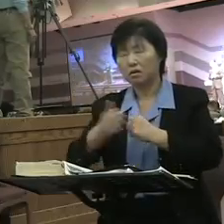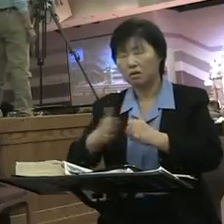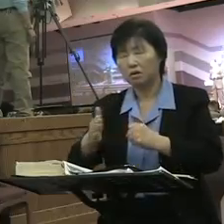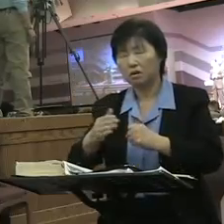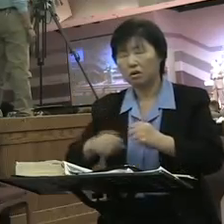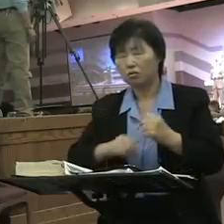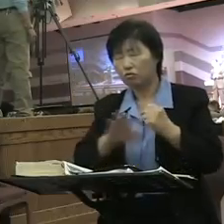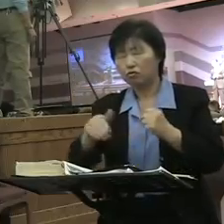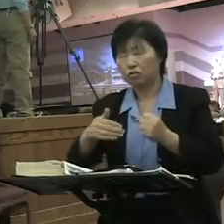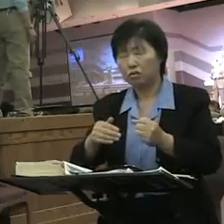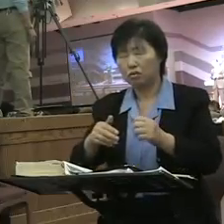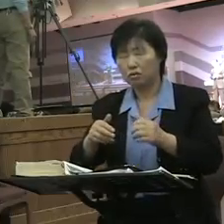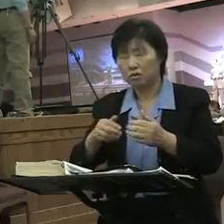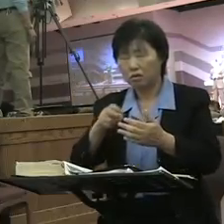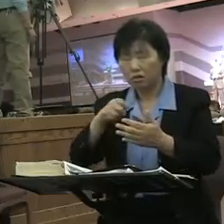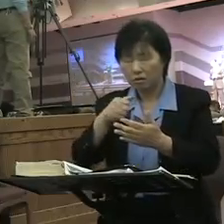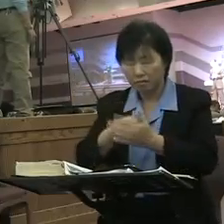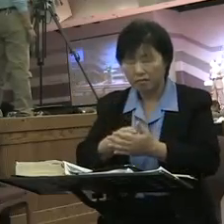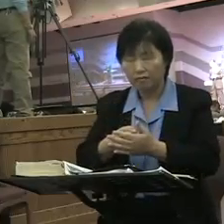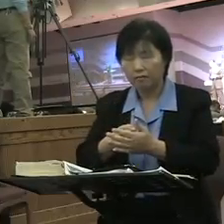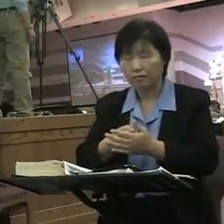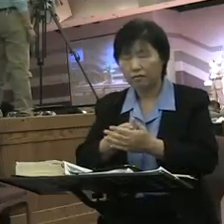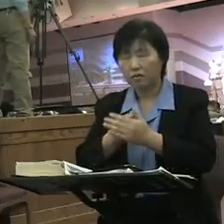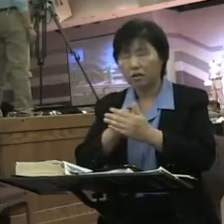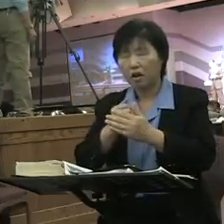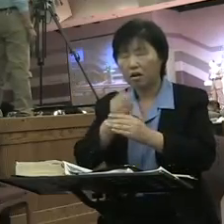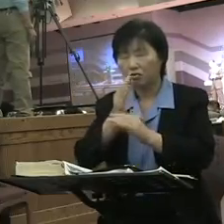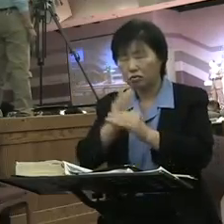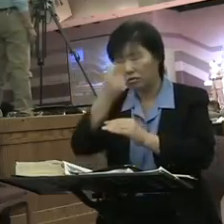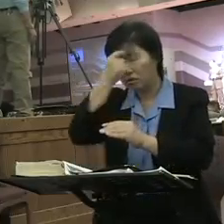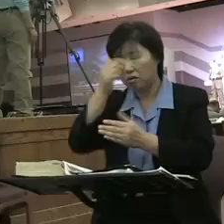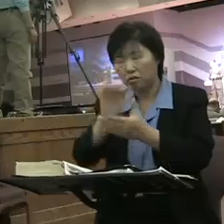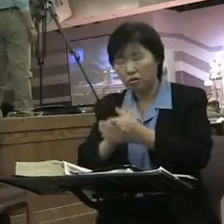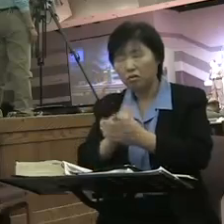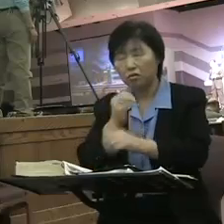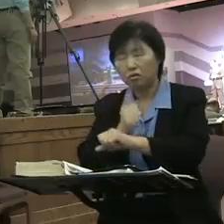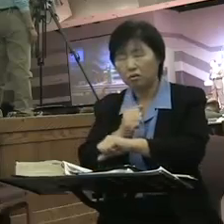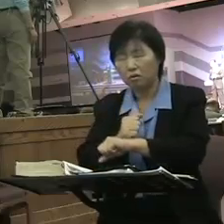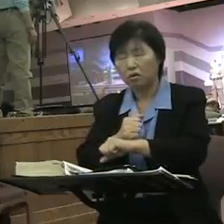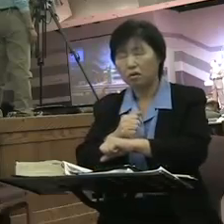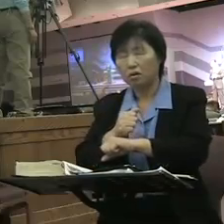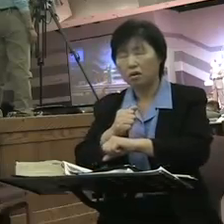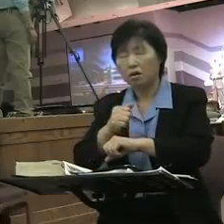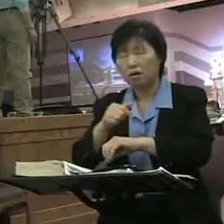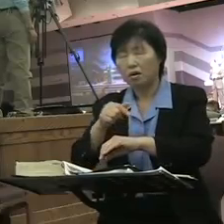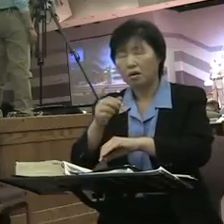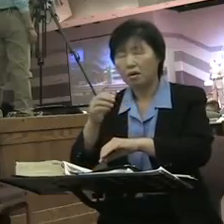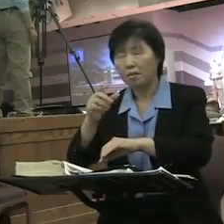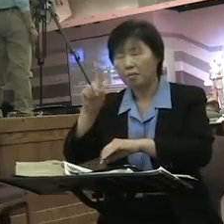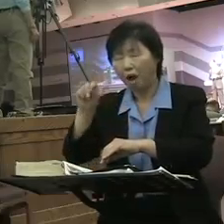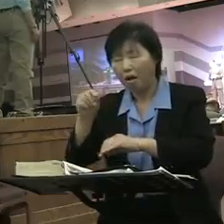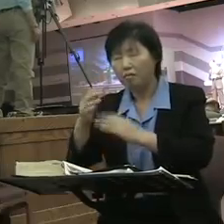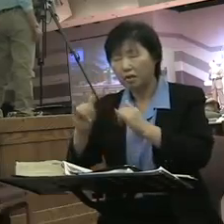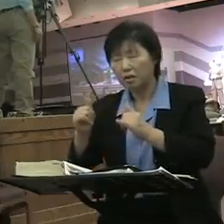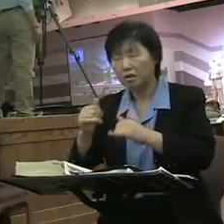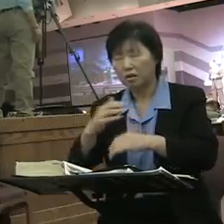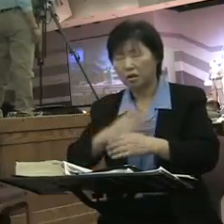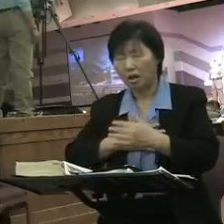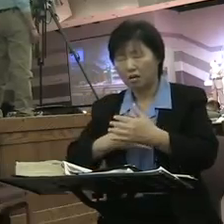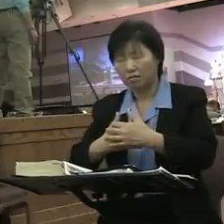이제 담대하게 중보기도 할 수 있다는 사실을 깨닫고 하나님, 만민을 가슴에 품고 예수 그리스도의